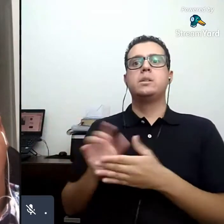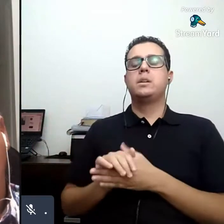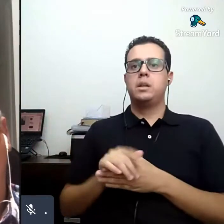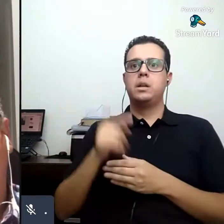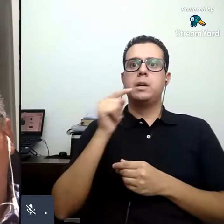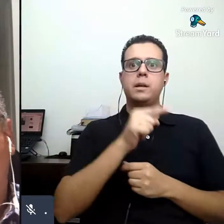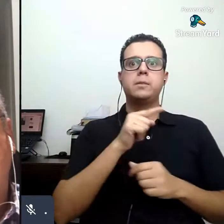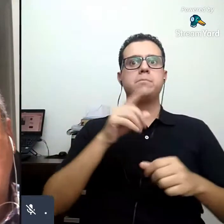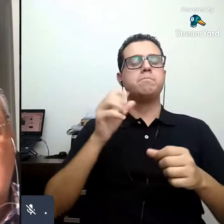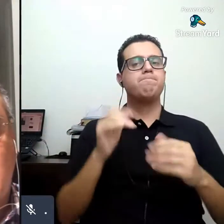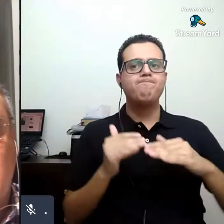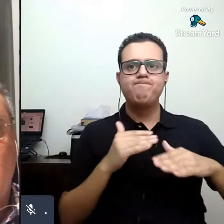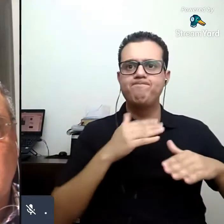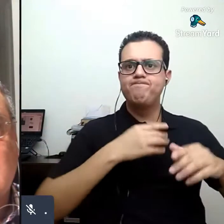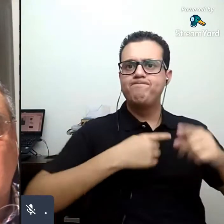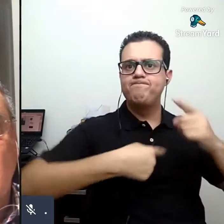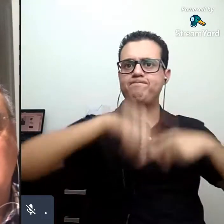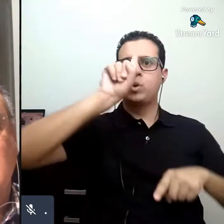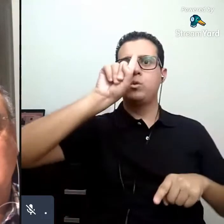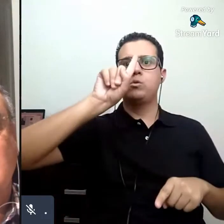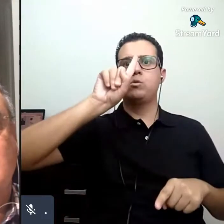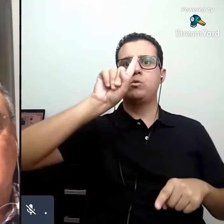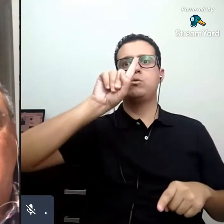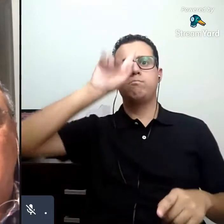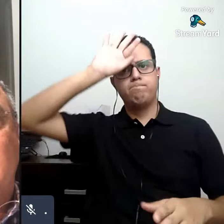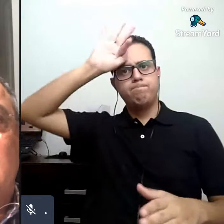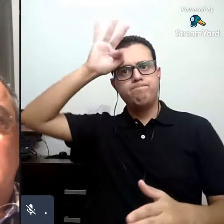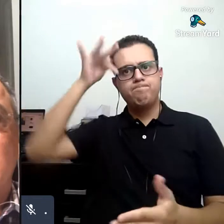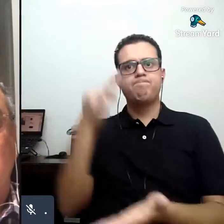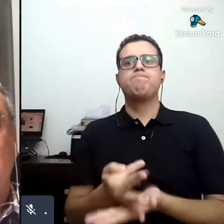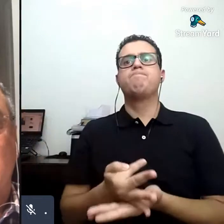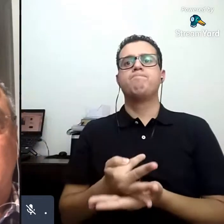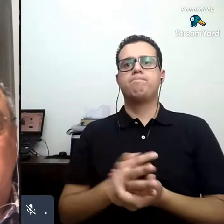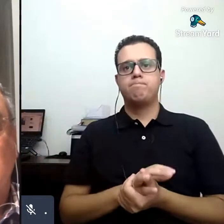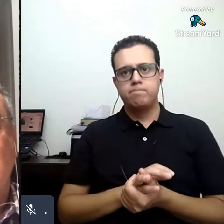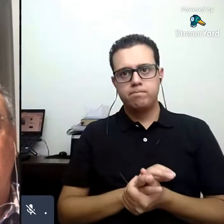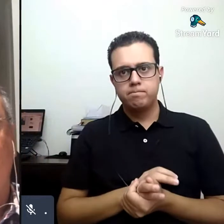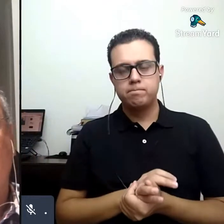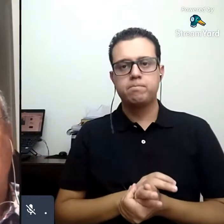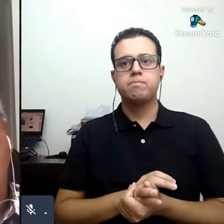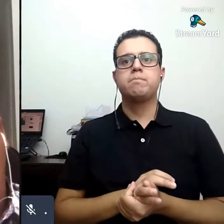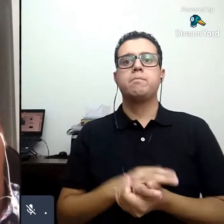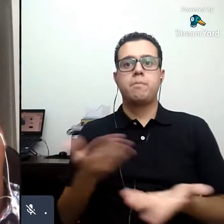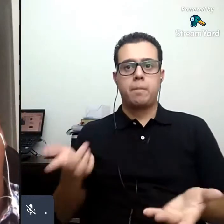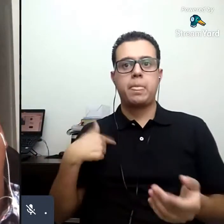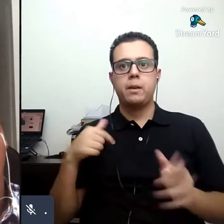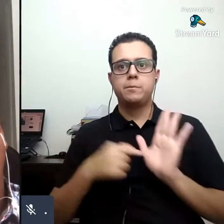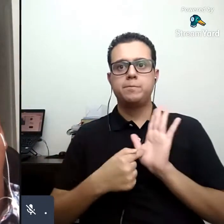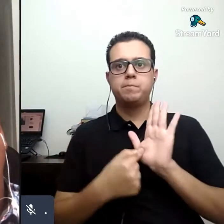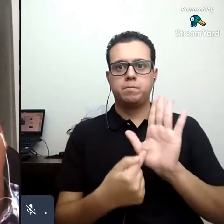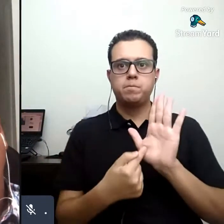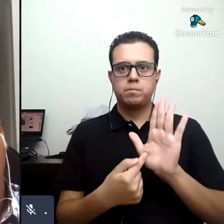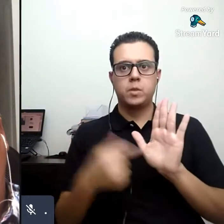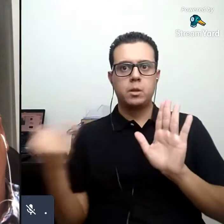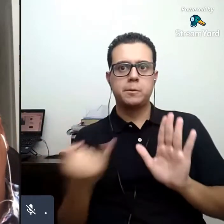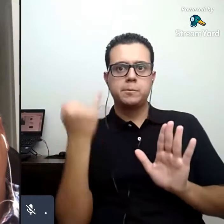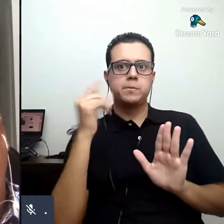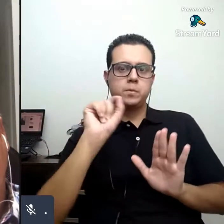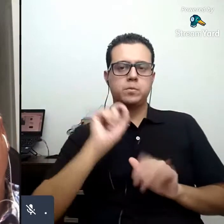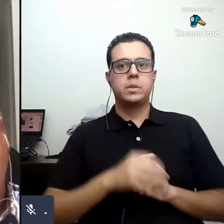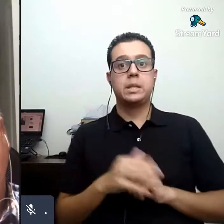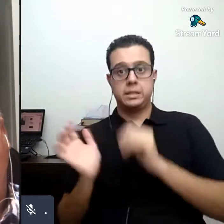homem. Destaca algumas coisas, que Cristo é onisciente,